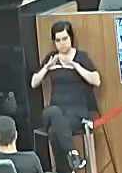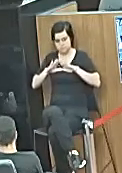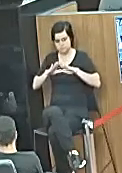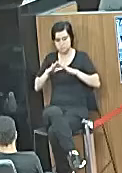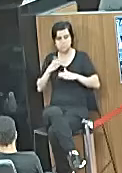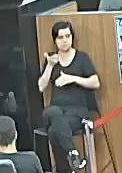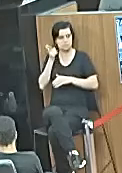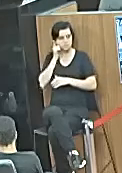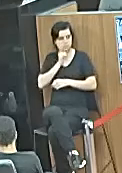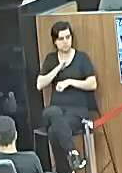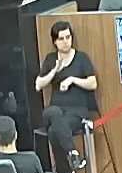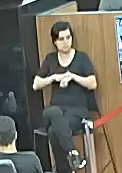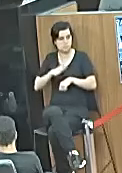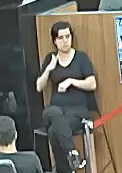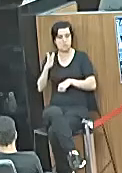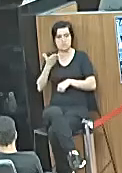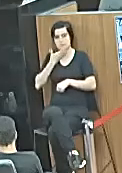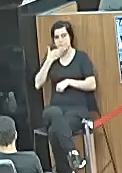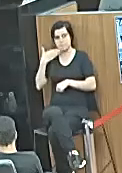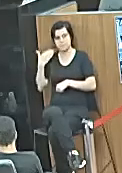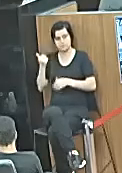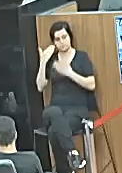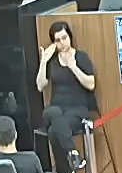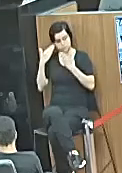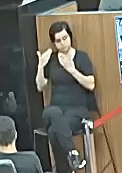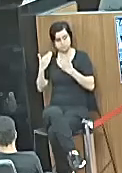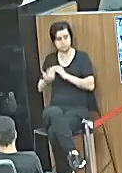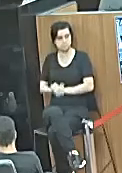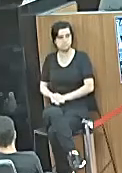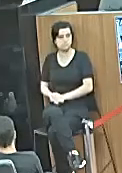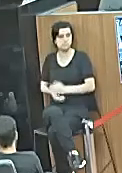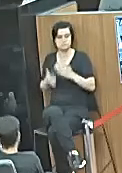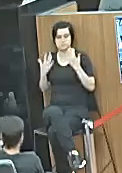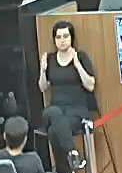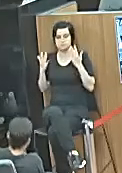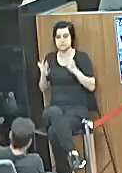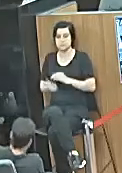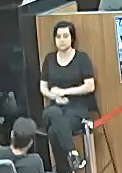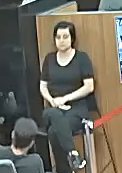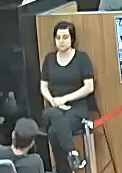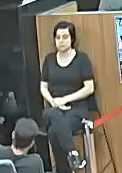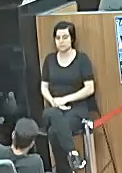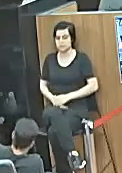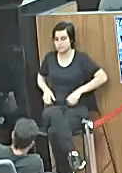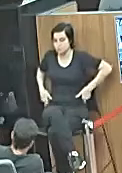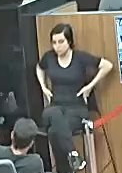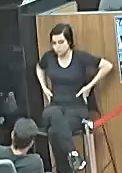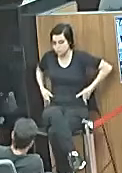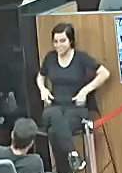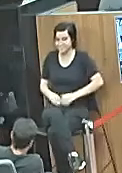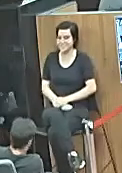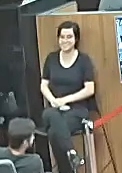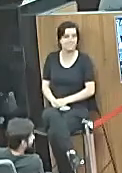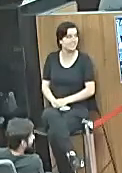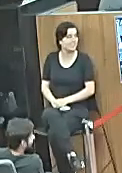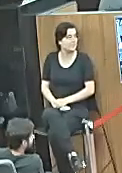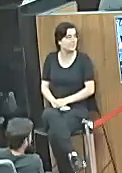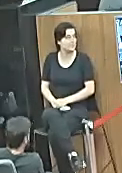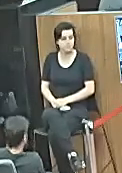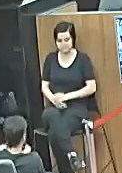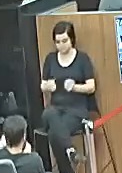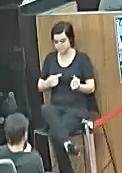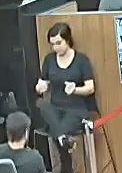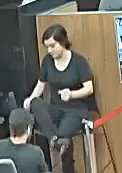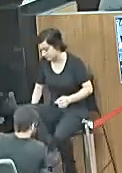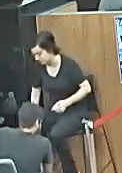torna se cada vez mais rico obrigado obrigado e lipe quatro pessoas se inscreveram